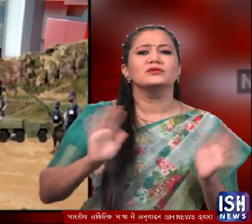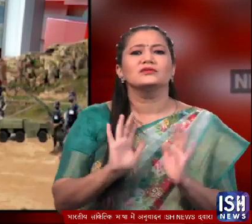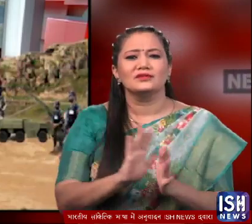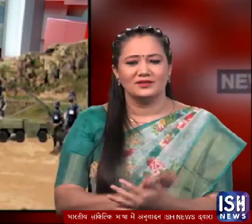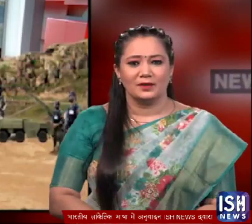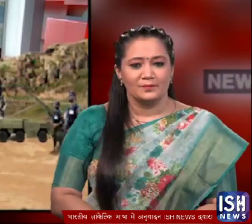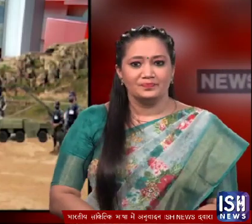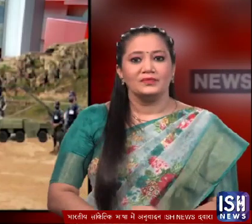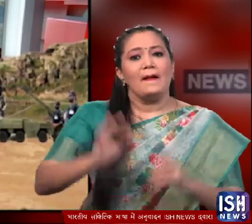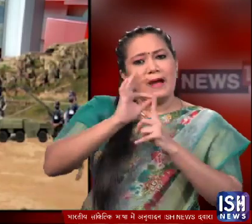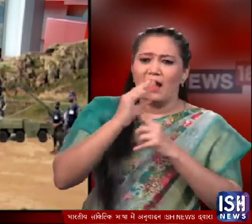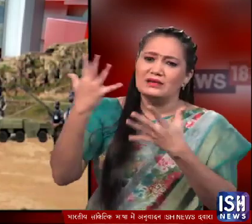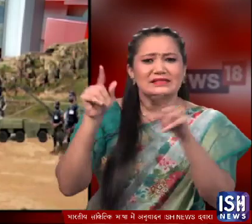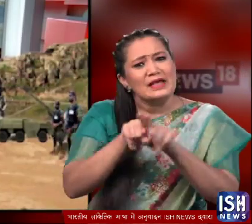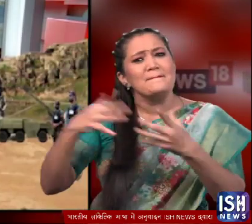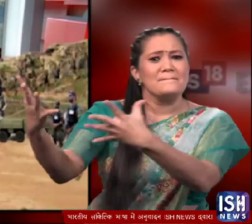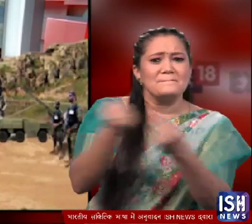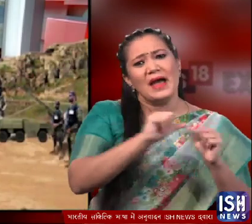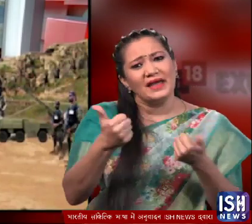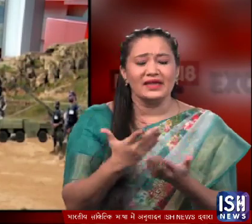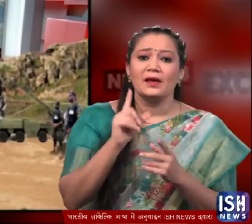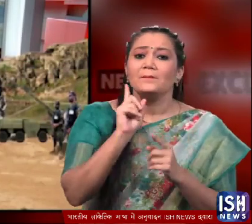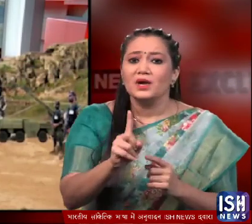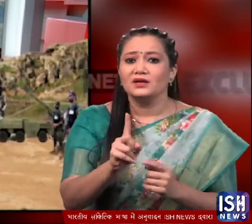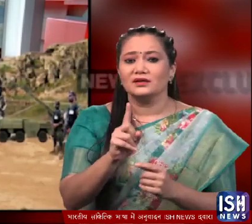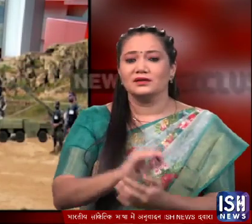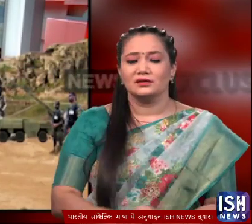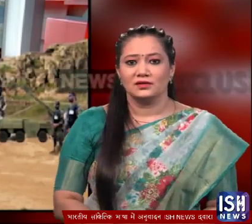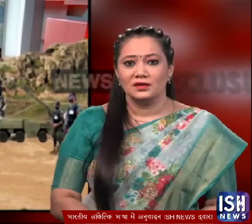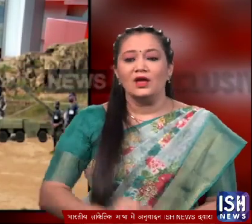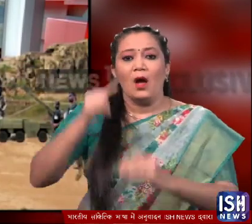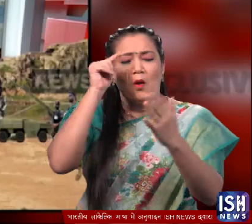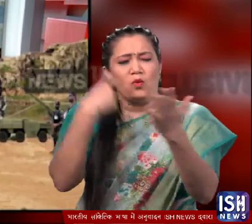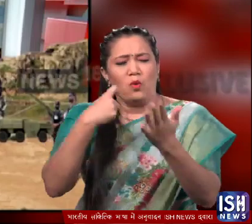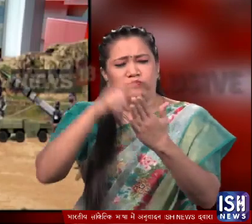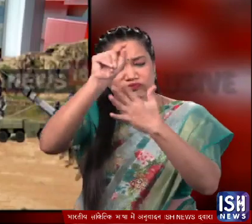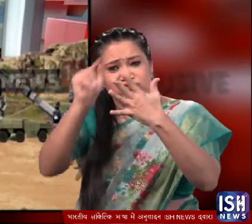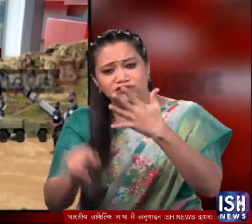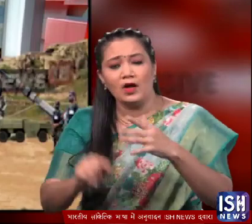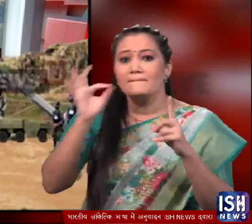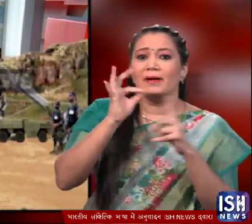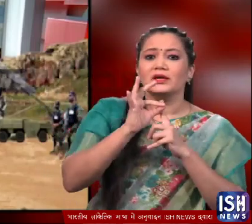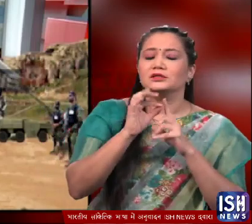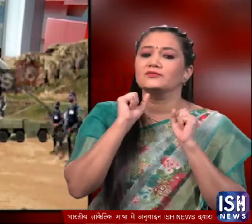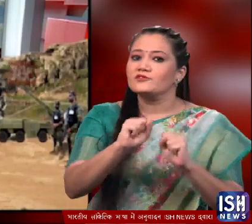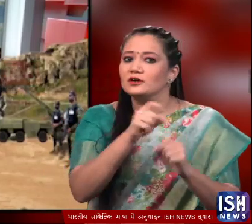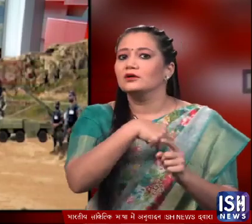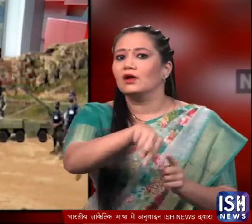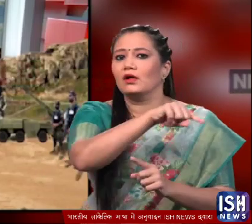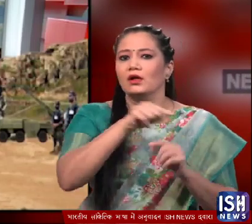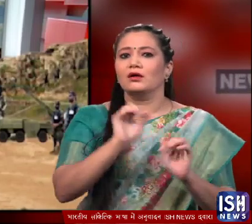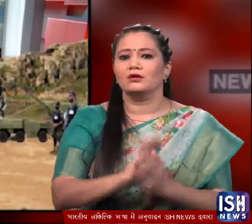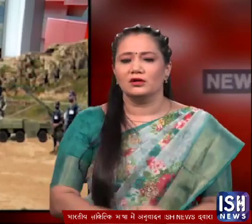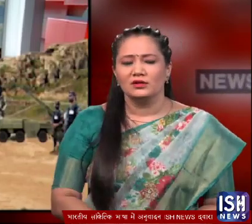पाकिस्तान सीधे भी चीन से यह हथियार मांग सकता है, लेकिन उसकी शर्तें ऐसी होती हैं जो पाकिस्तान को फंसा सकती हैं,